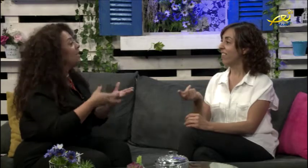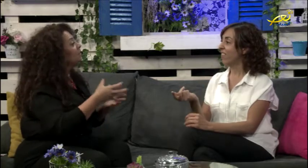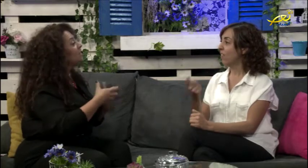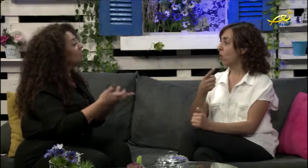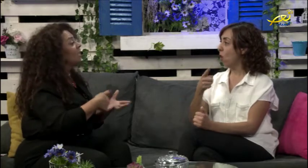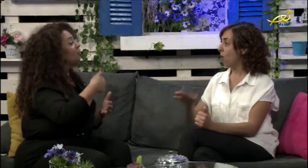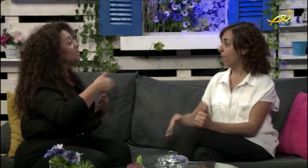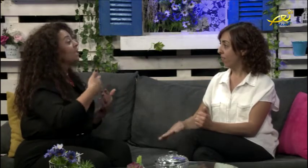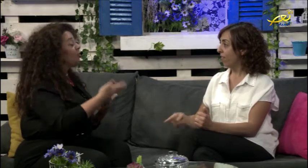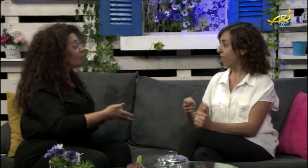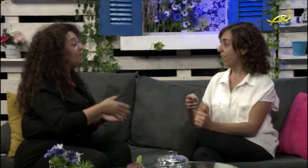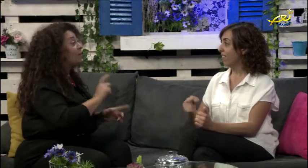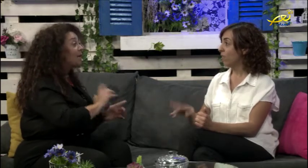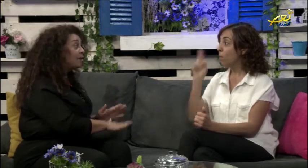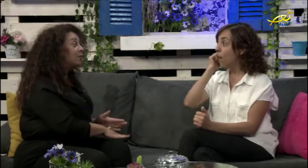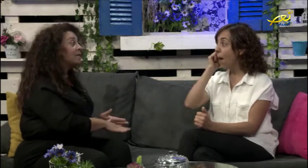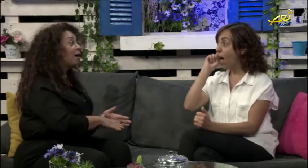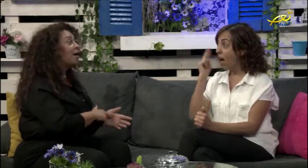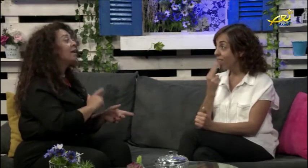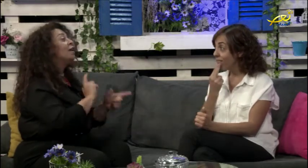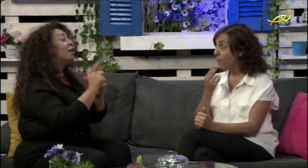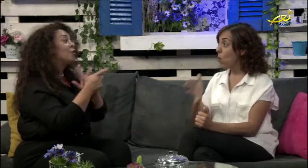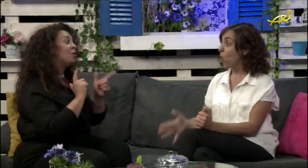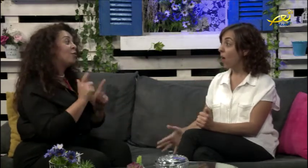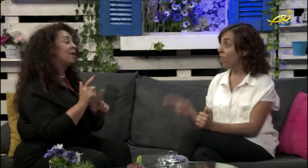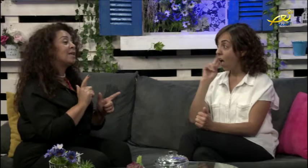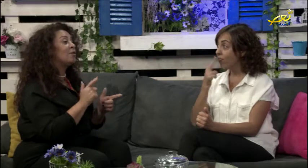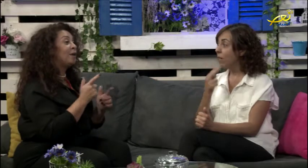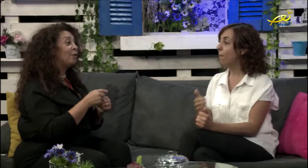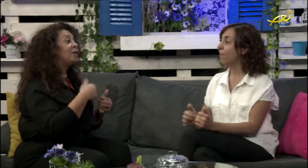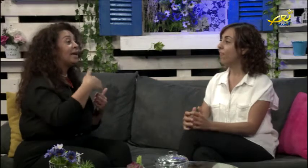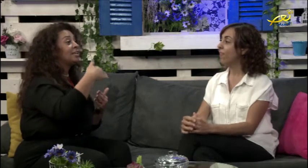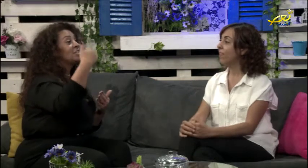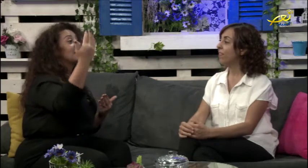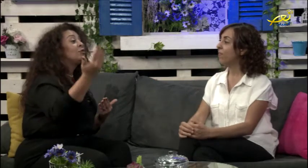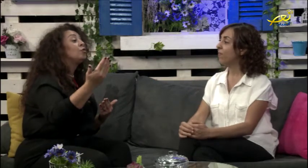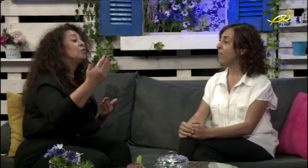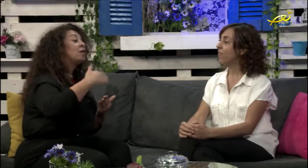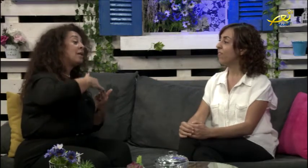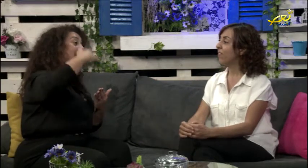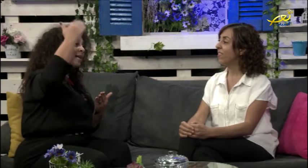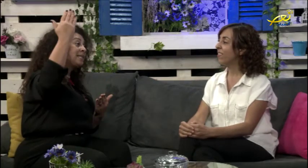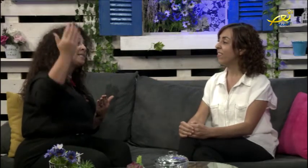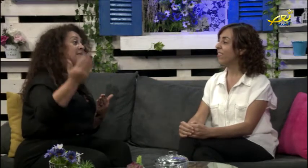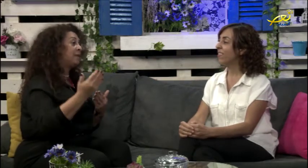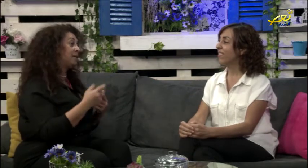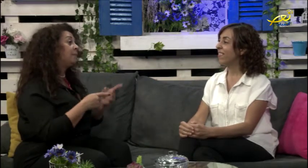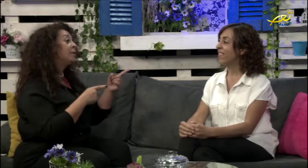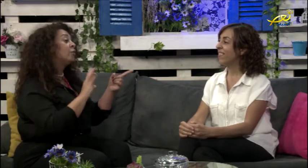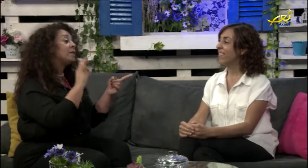قدرت نجحت إنه تساعد أولادها من هن وصغار إنه يتواصلوا معهم، هيدا الشيء ساعدوا إنه يوصلوا لمرحلات كتير بعيدة.